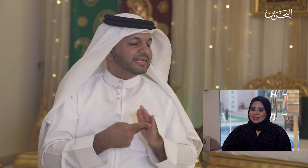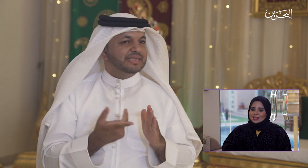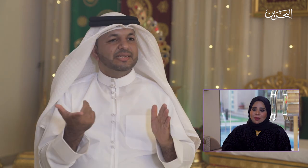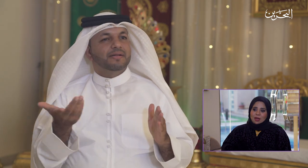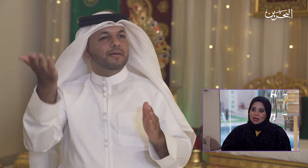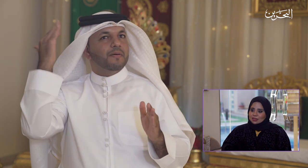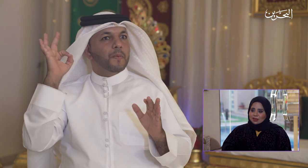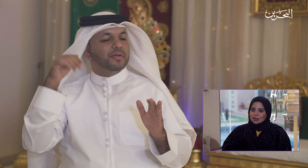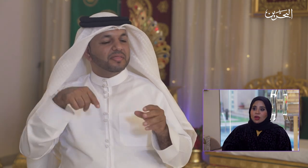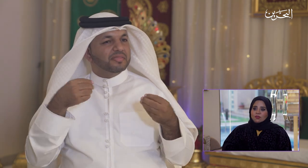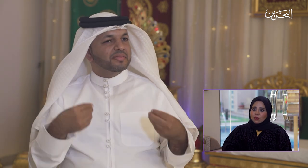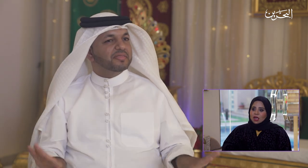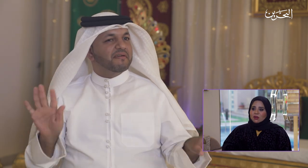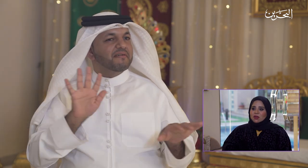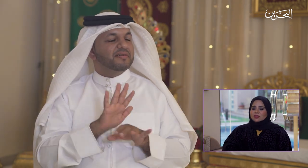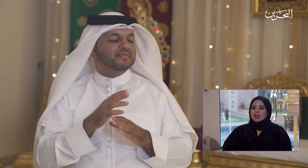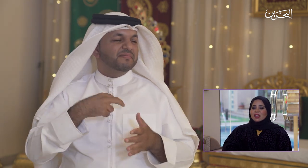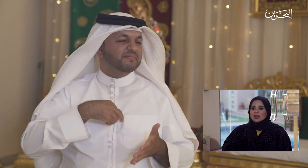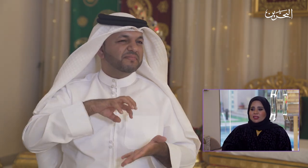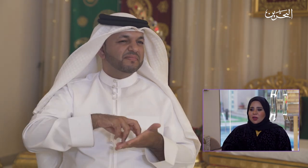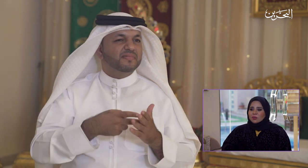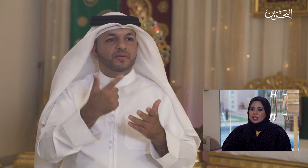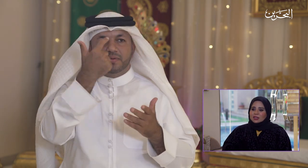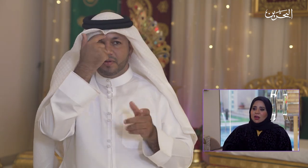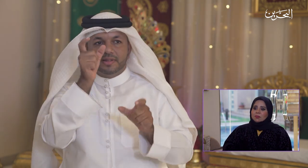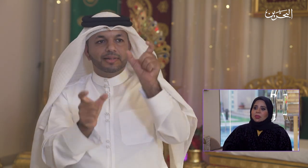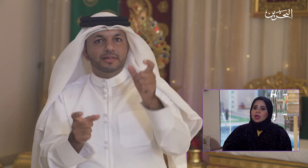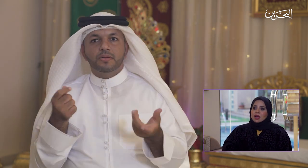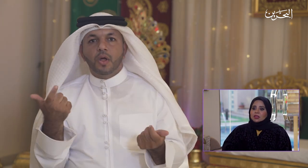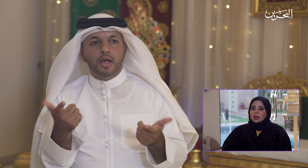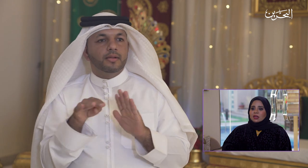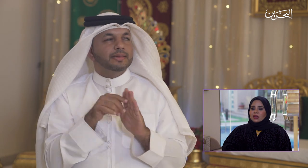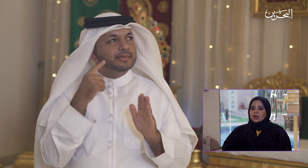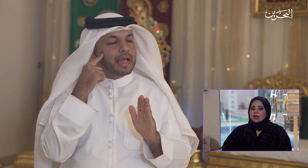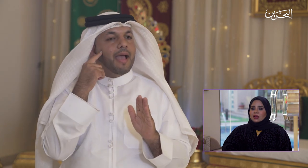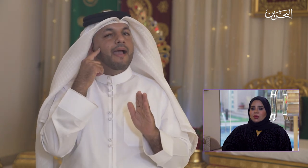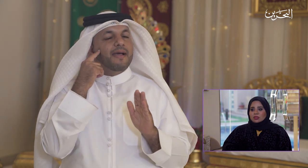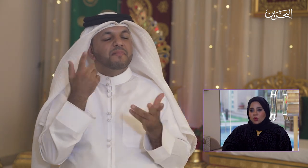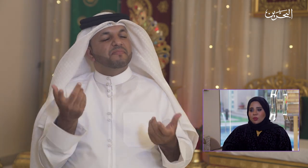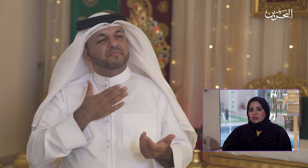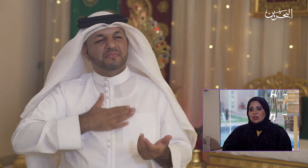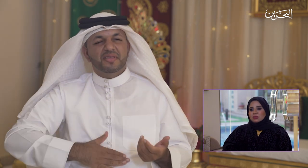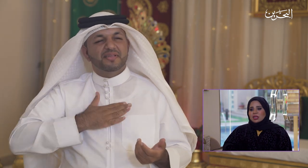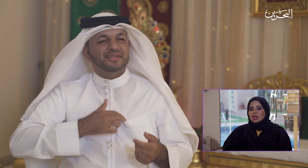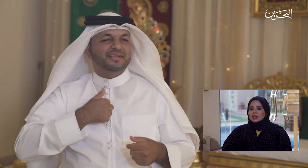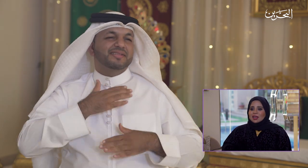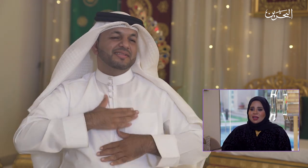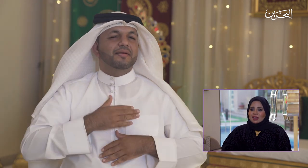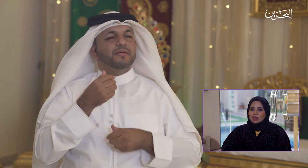إن ما حد وقفوا الأعراس فصار في خسارة. طبعا من الصعوبات المشكله ان